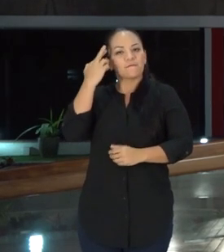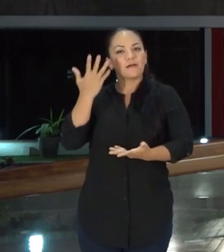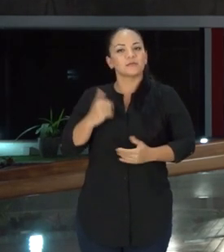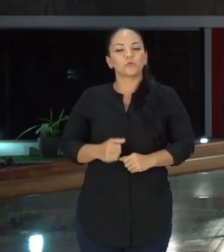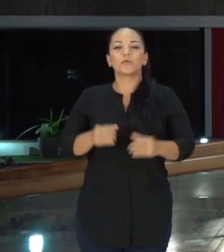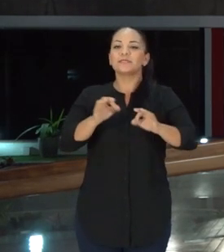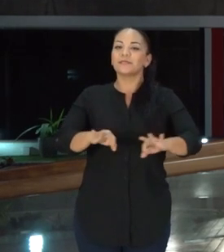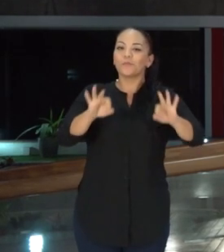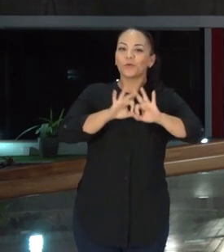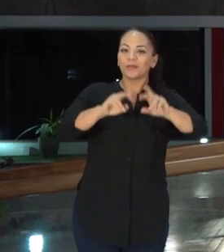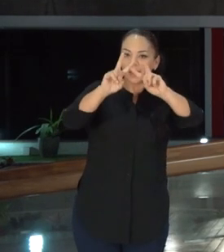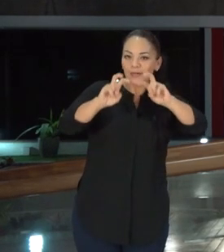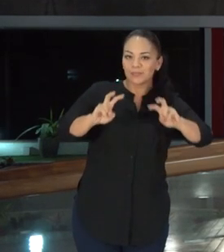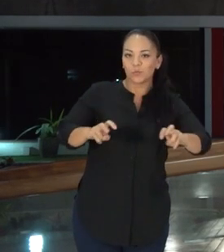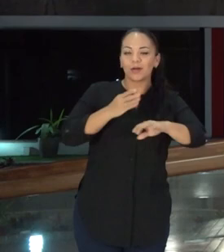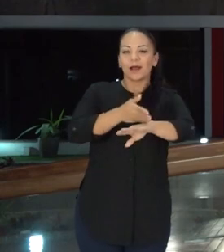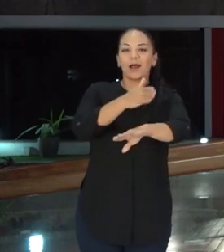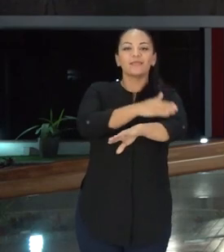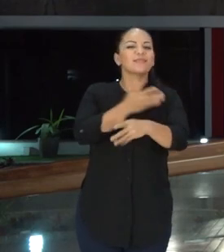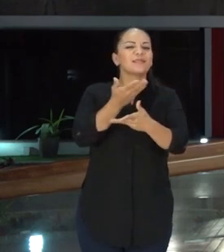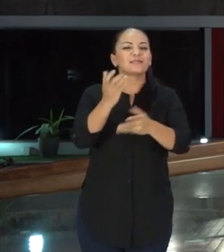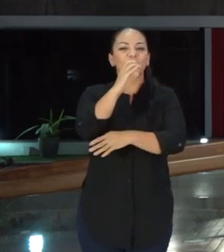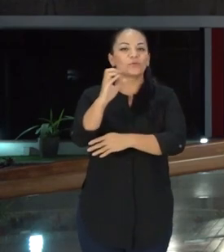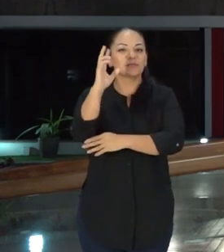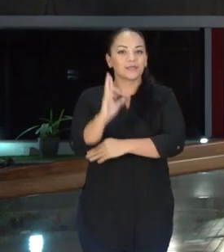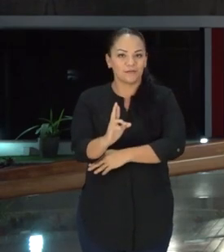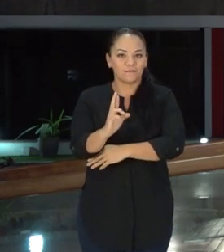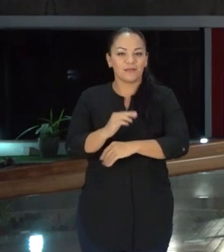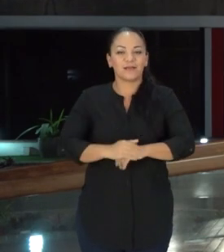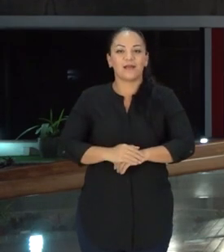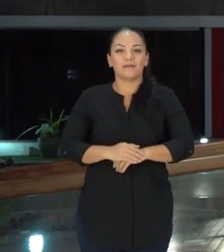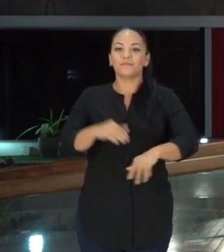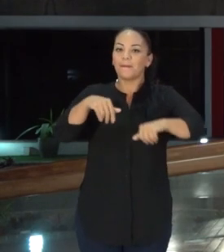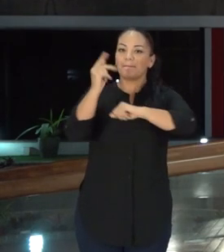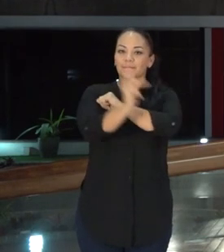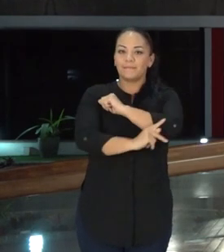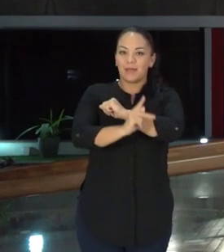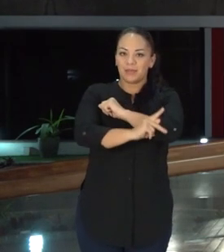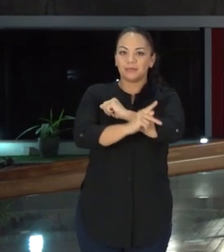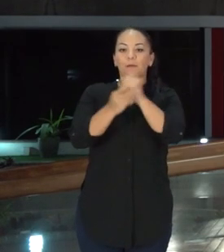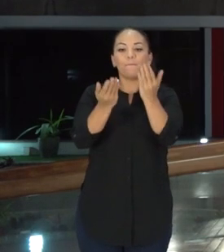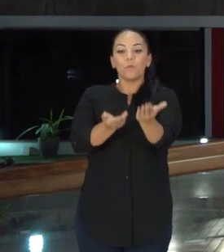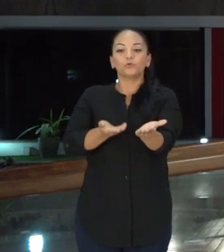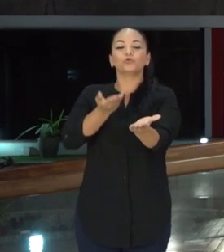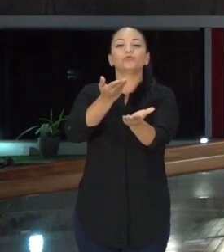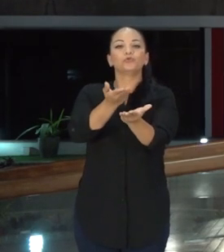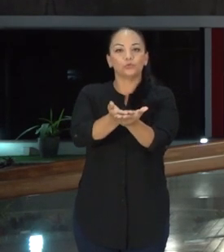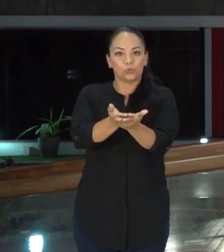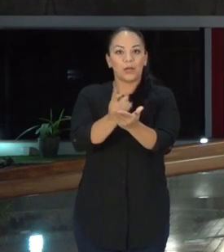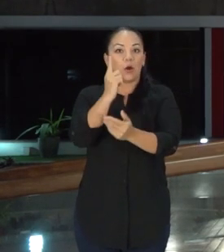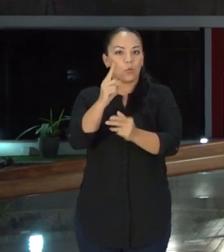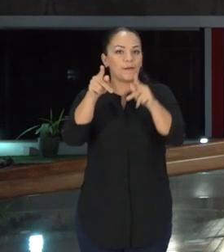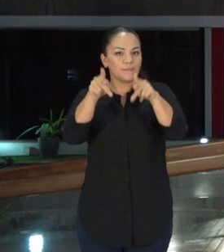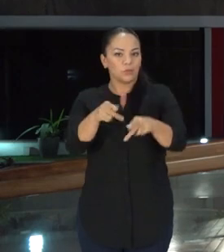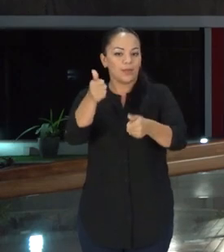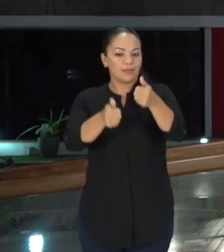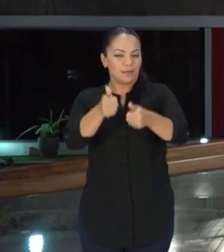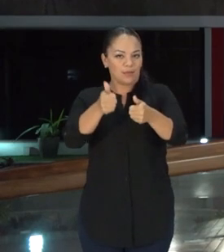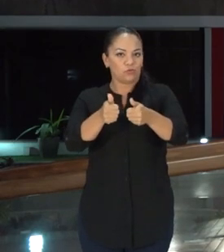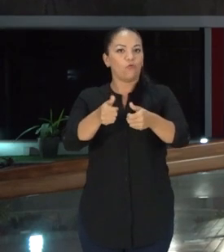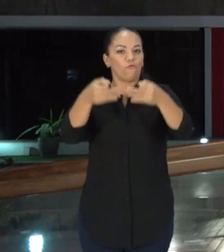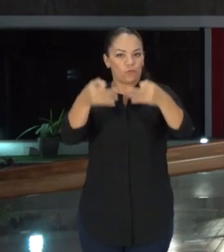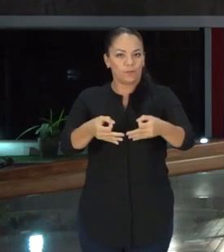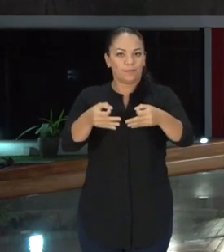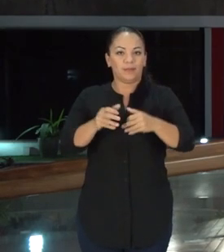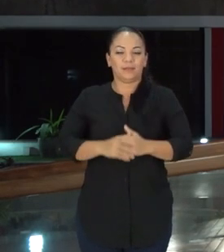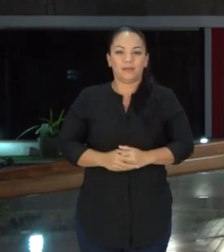que explorar antes de que Costa Rica como país postule a alguien formalmente a esta